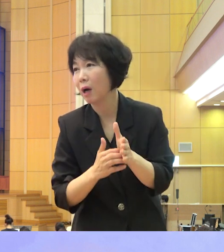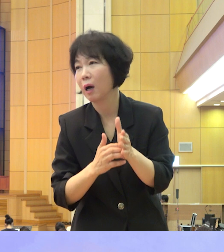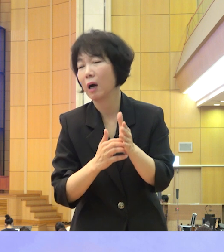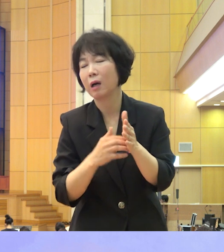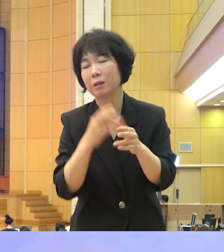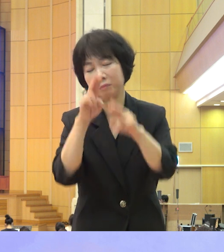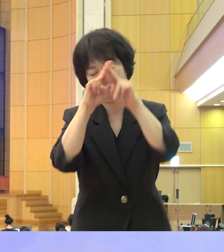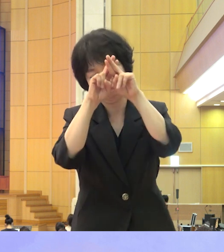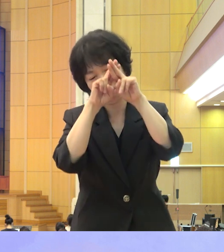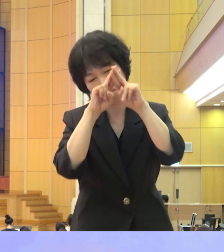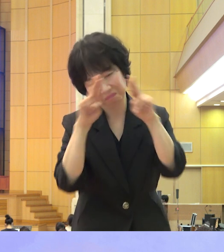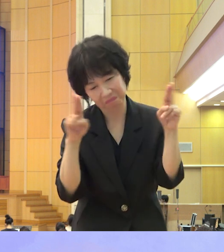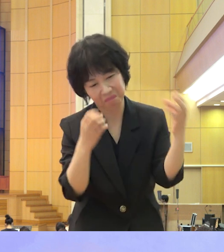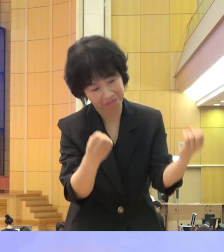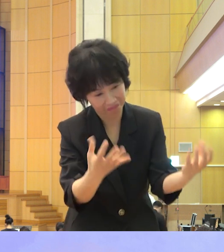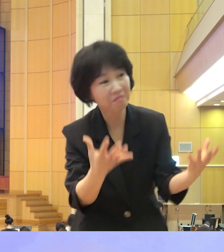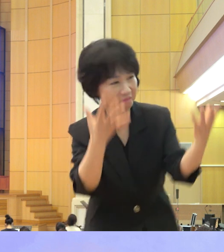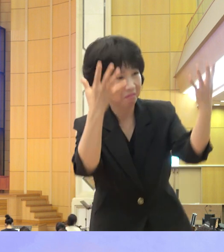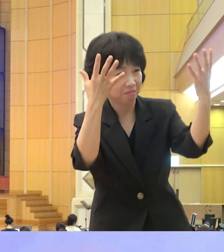빈소를 지키는데